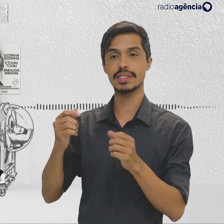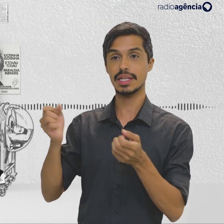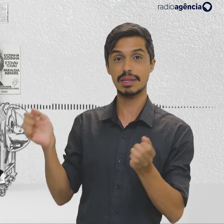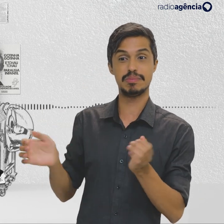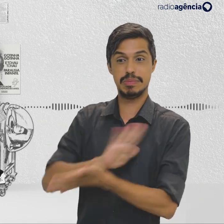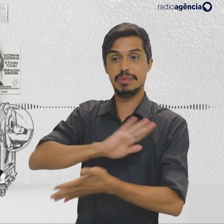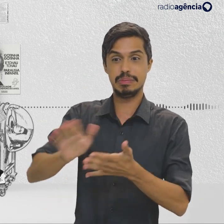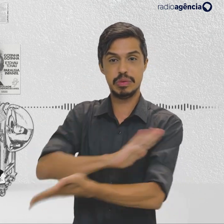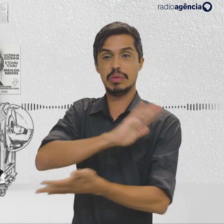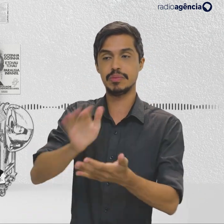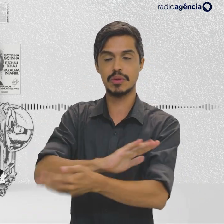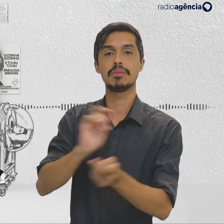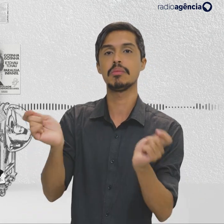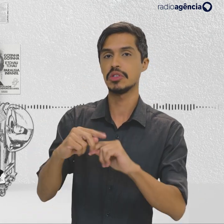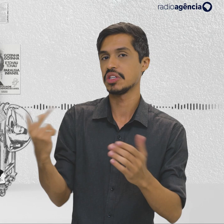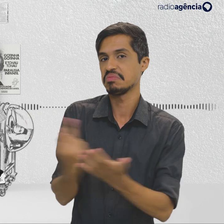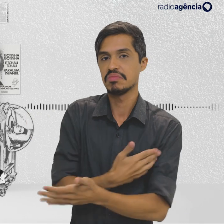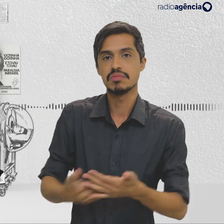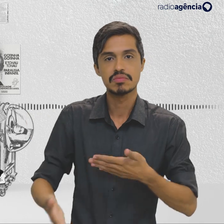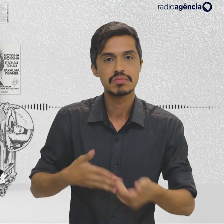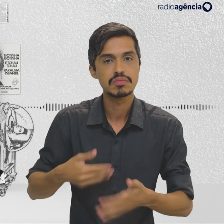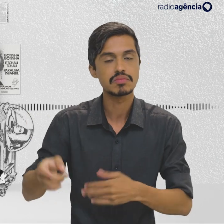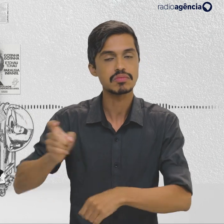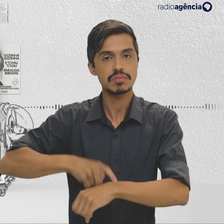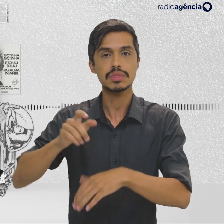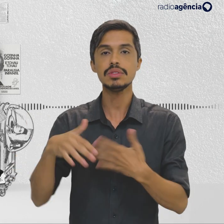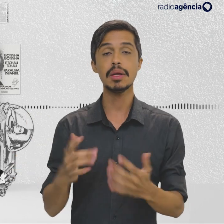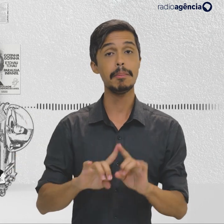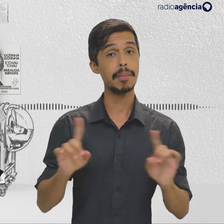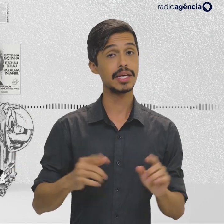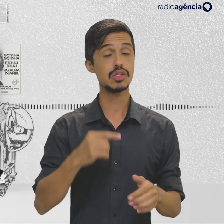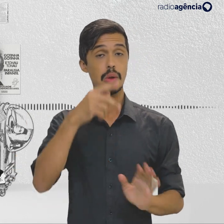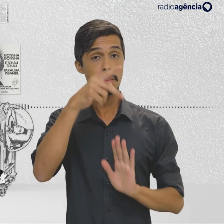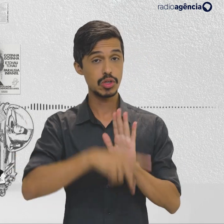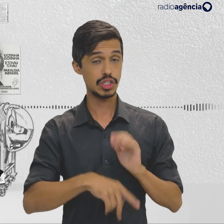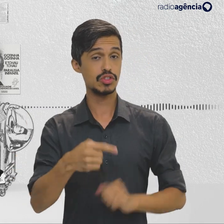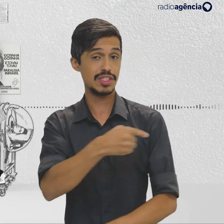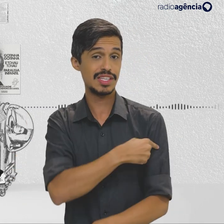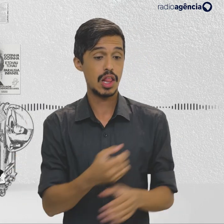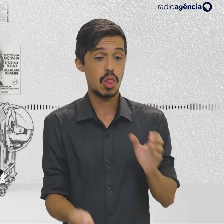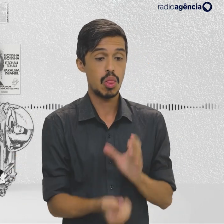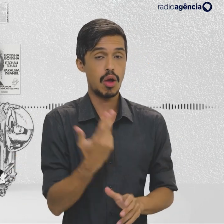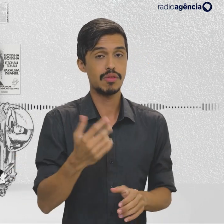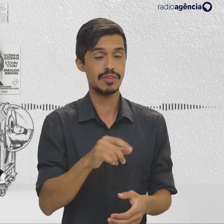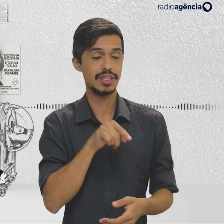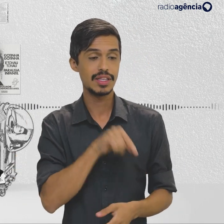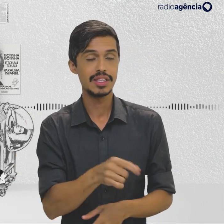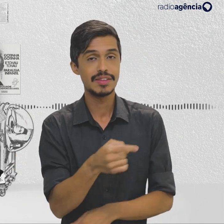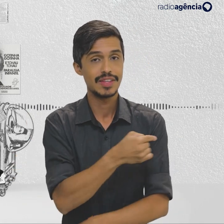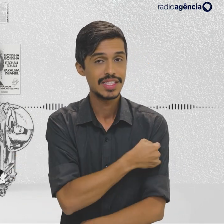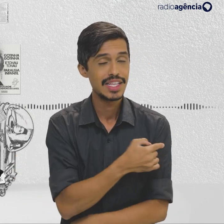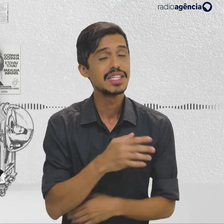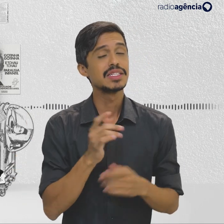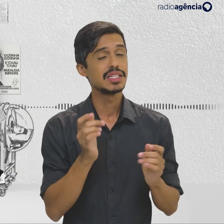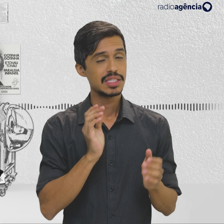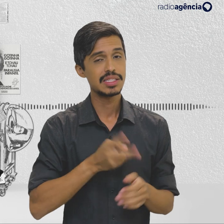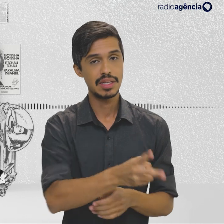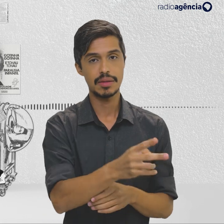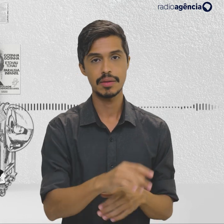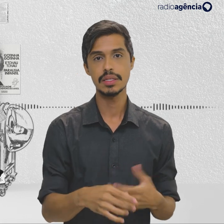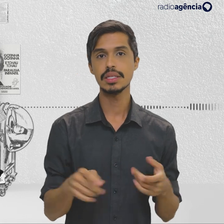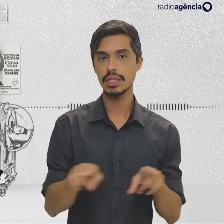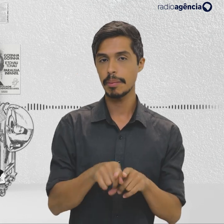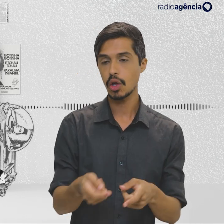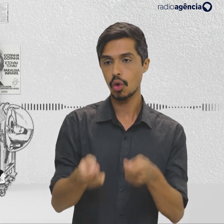surgir a qualquer momento felizmente os estudos para o desenvolvimento de novas vacinas Não Param inclusive para tentar controlar